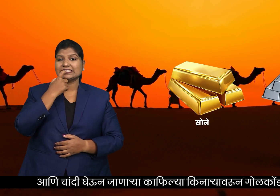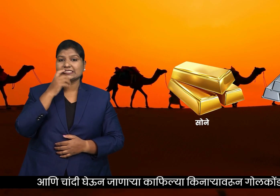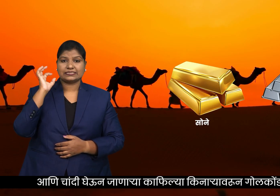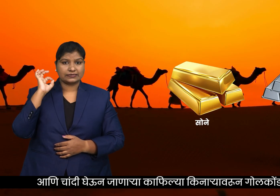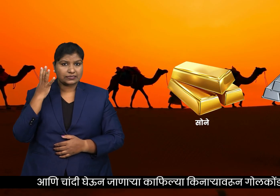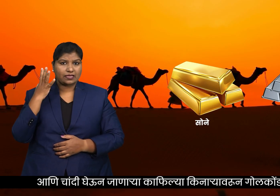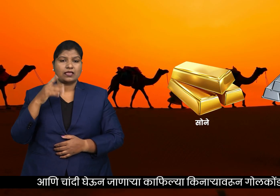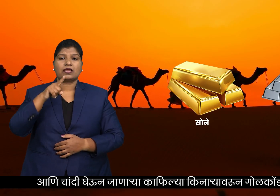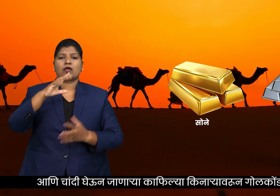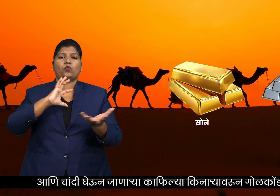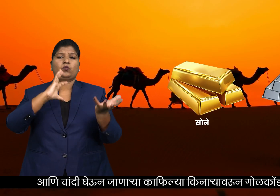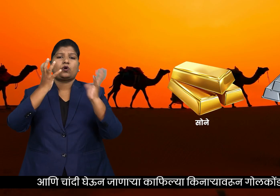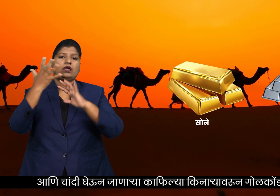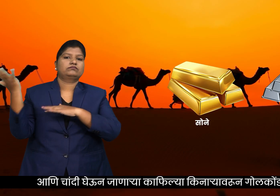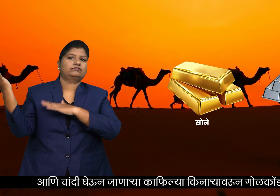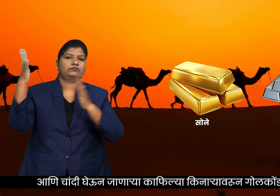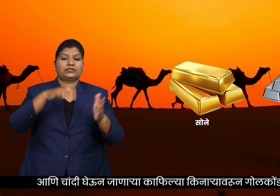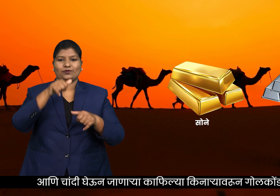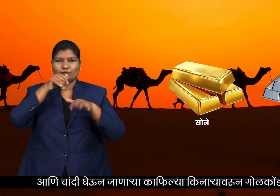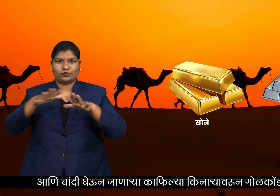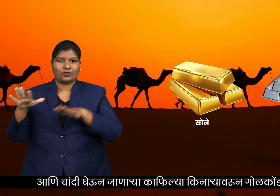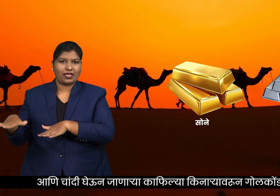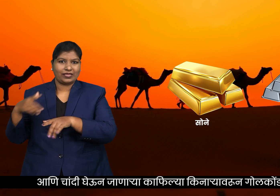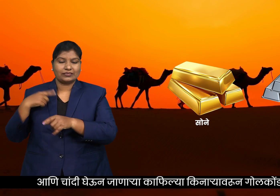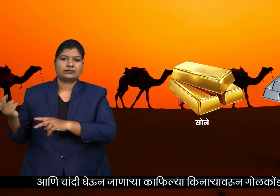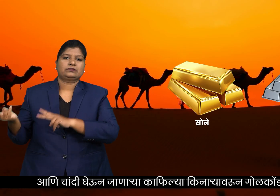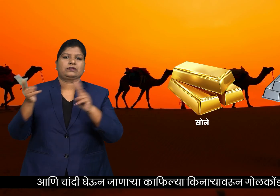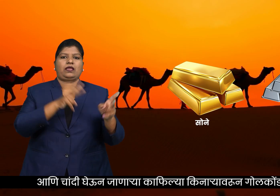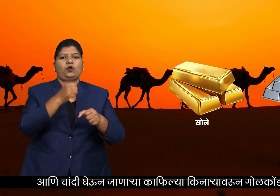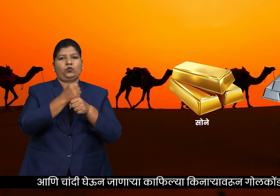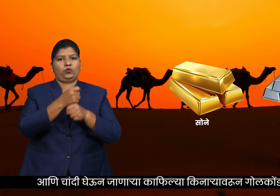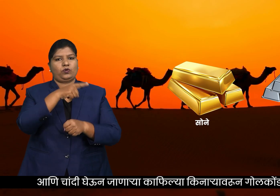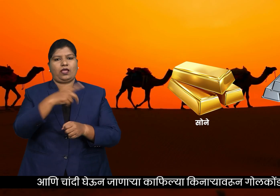कान्यावरून गोलकोंडाला जात असत.